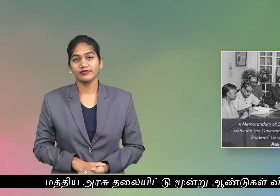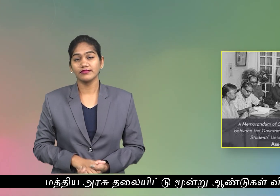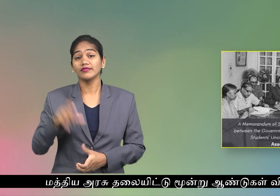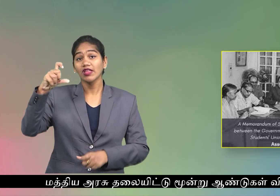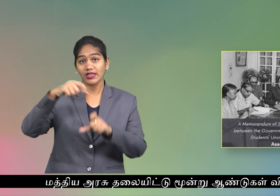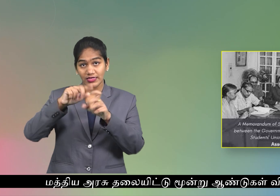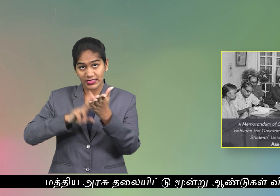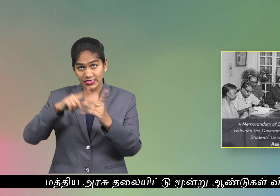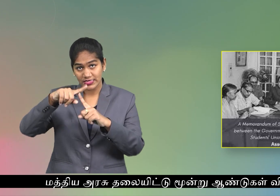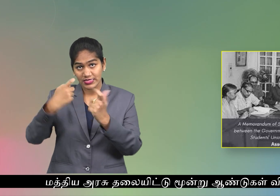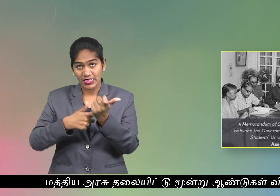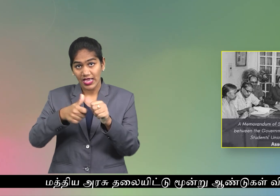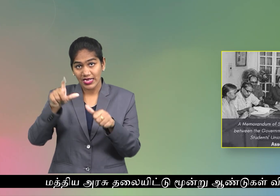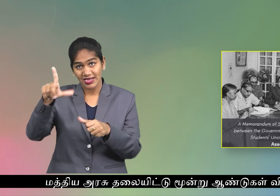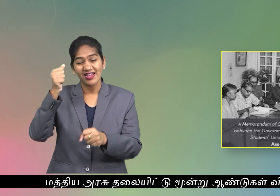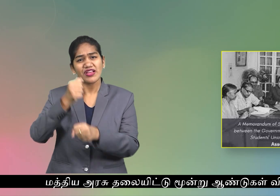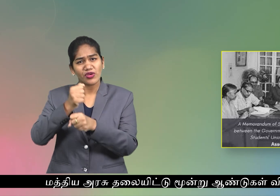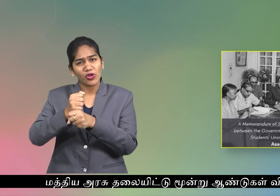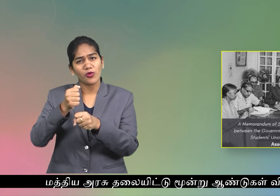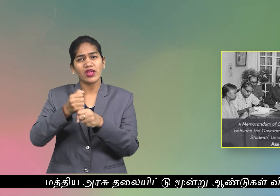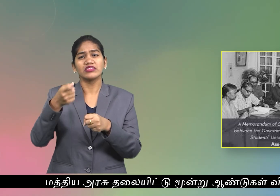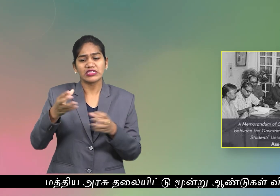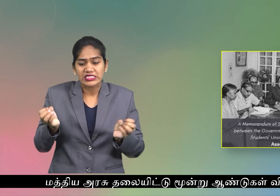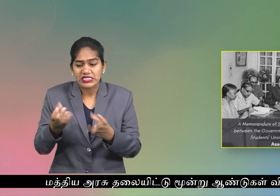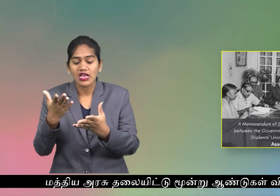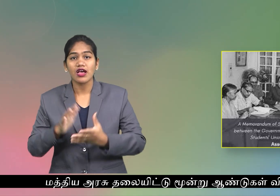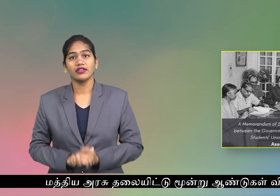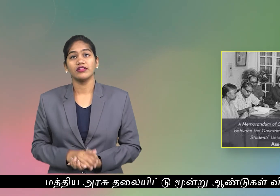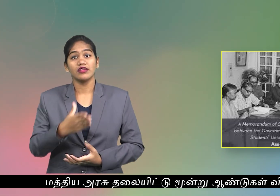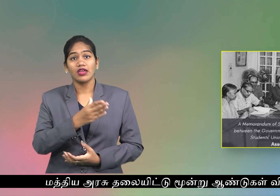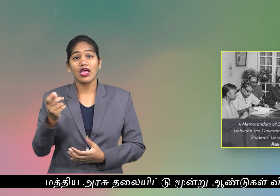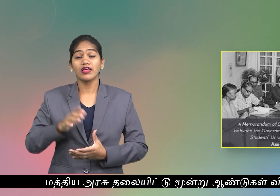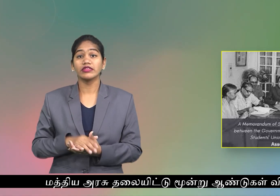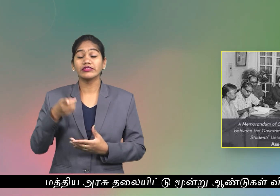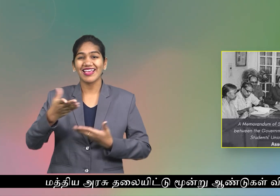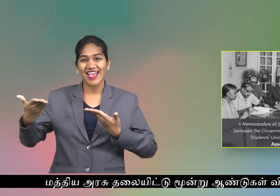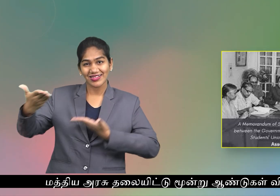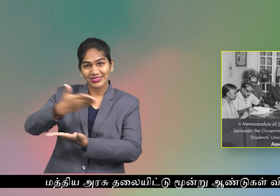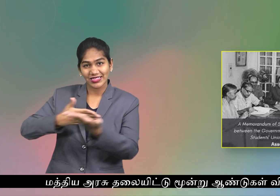மத்திய அரசு தலையிட்டு 3 ஆண்டுகள் விவாதம் நடந்தது.